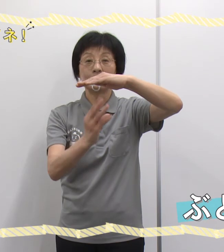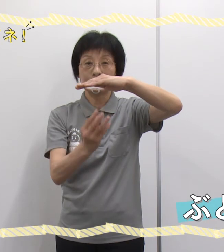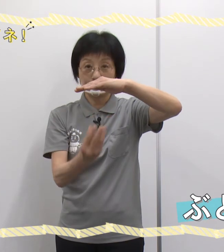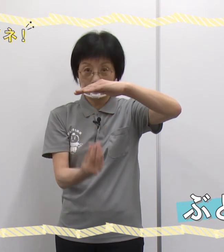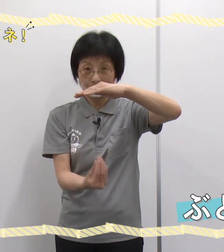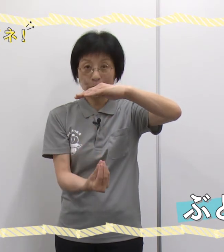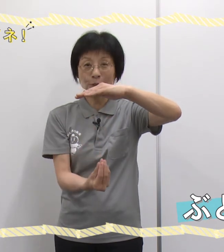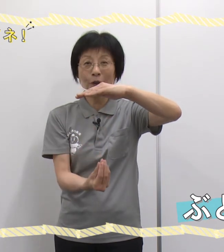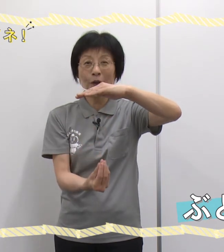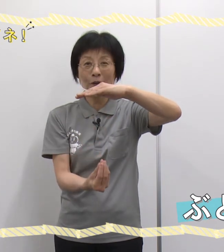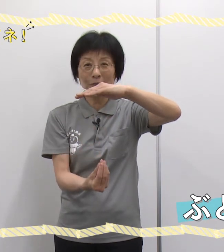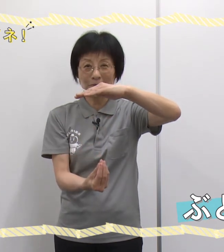ぶどう、